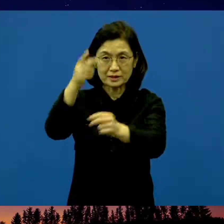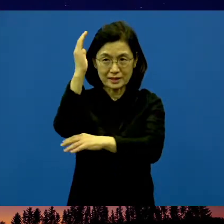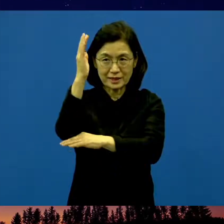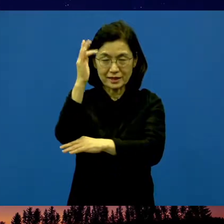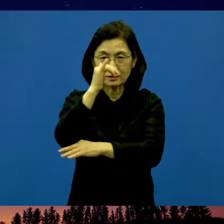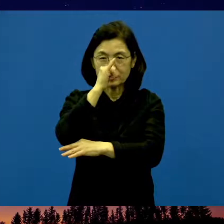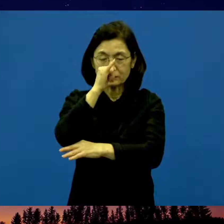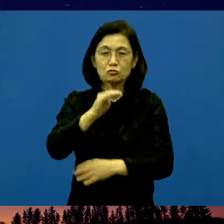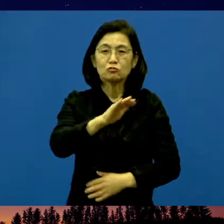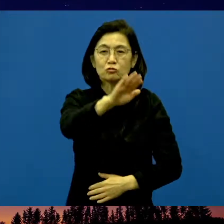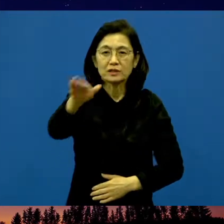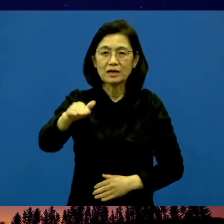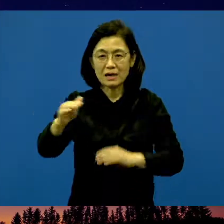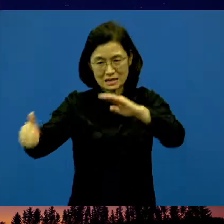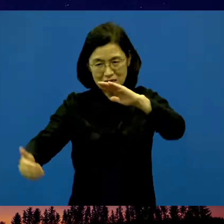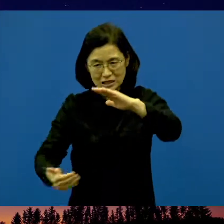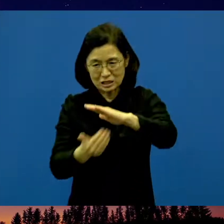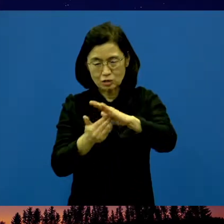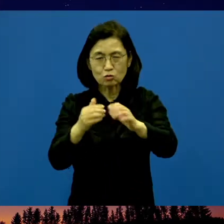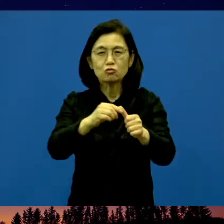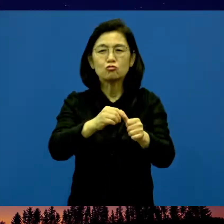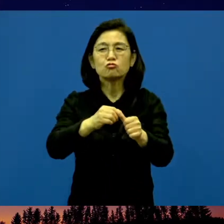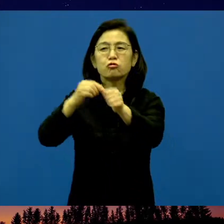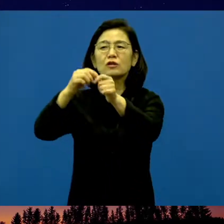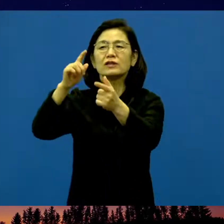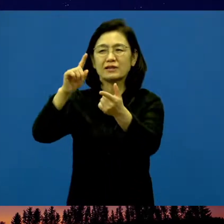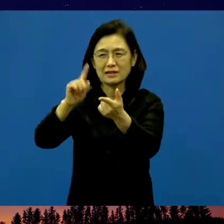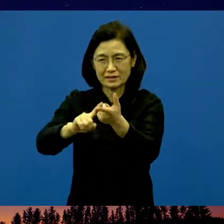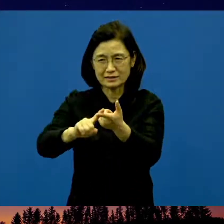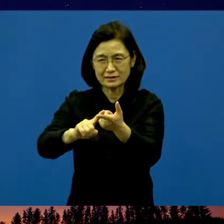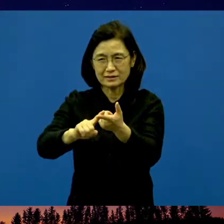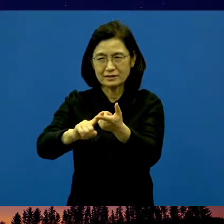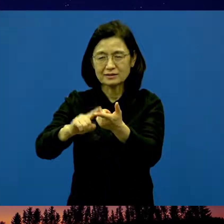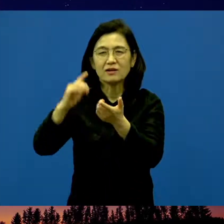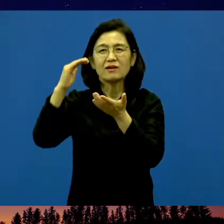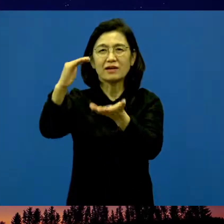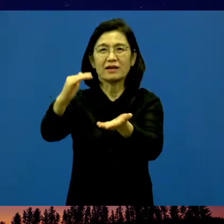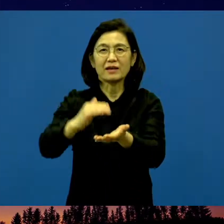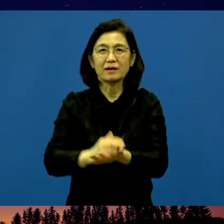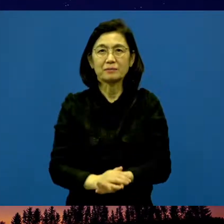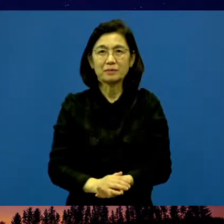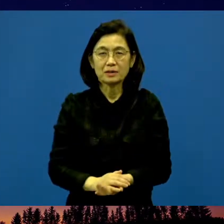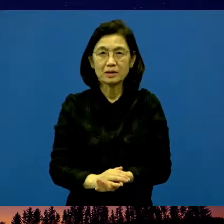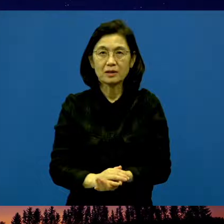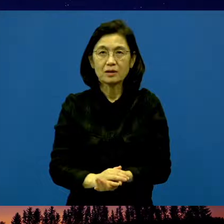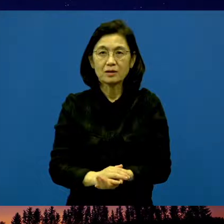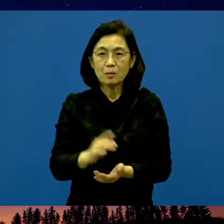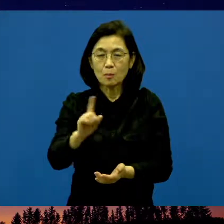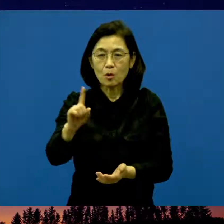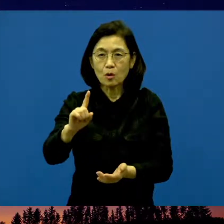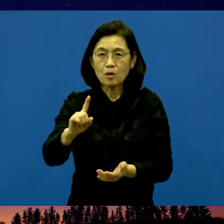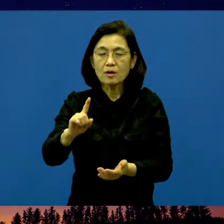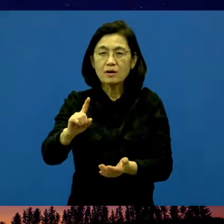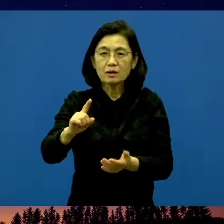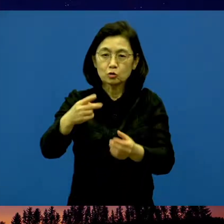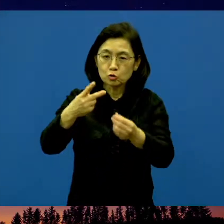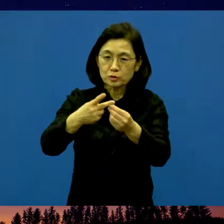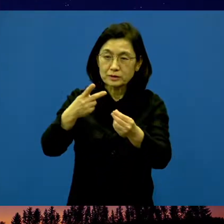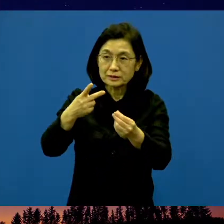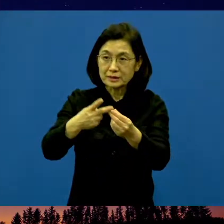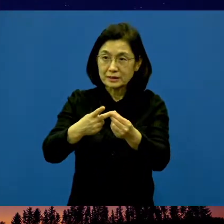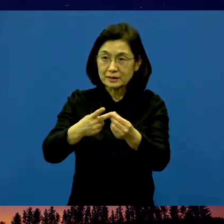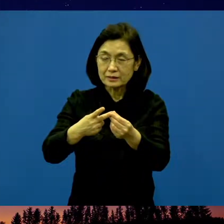할 구원이라는 거죠. 구원을 이루어간다는 말은 다르게 표현하면 그리스도를 닮아가는 것. 이것이 우리의 신앙의